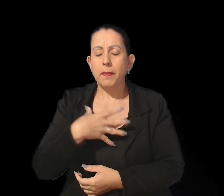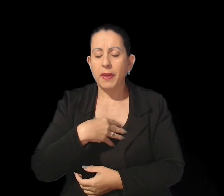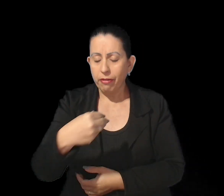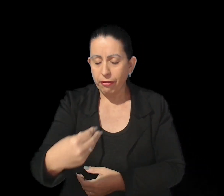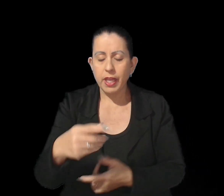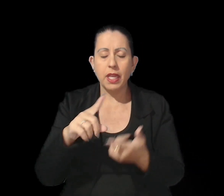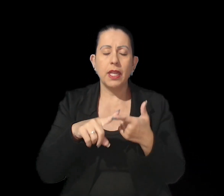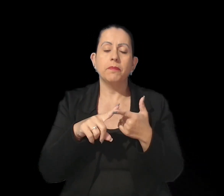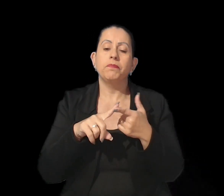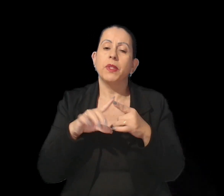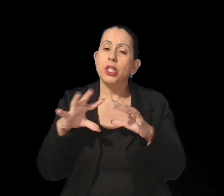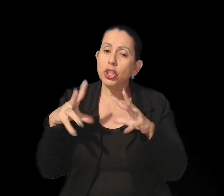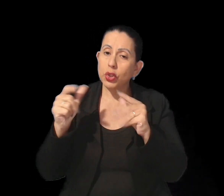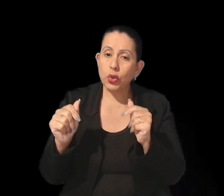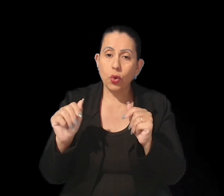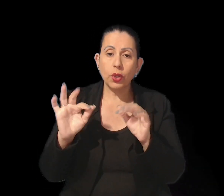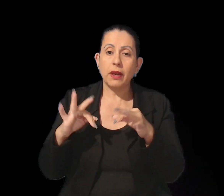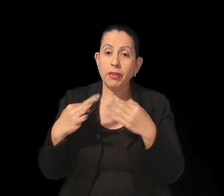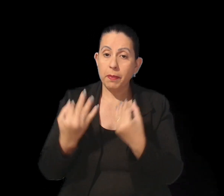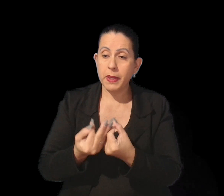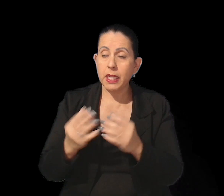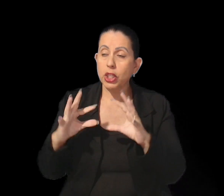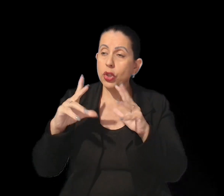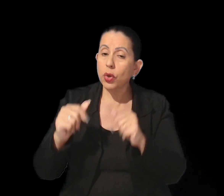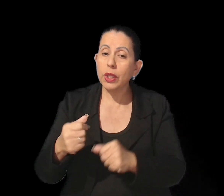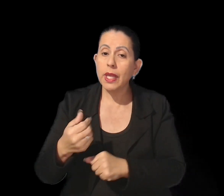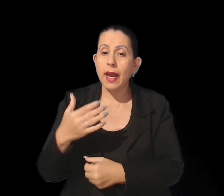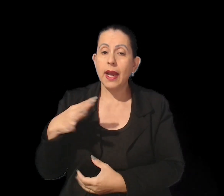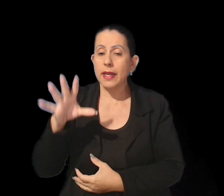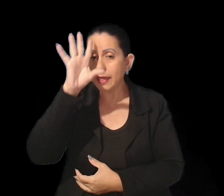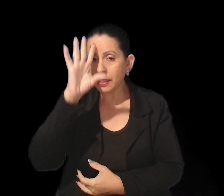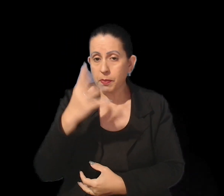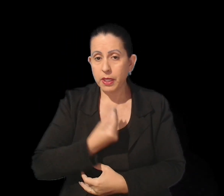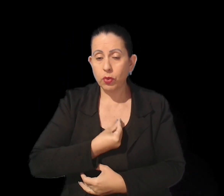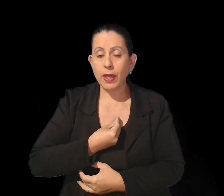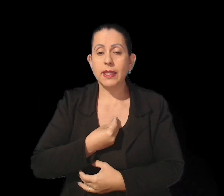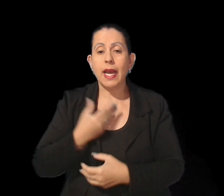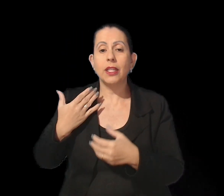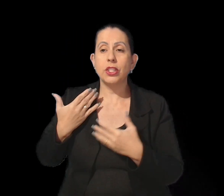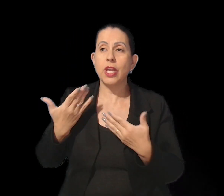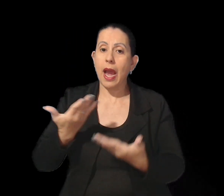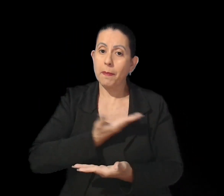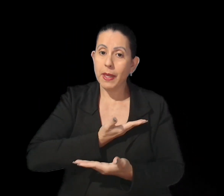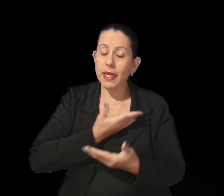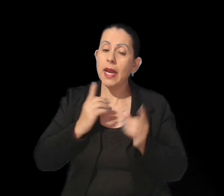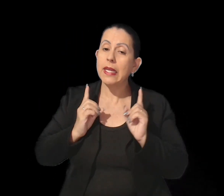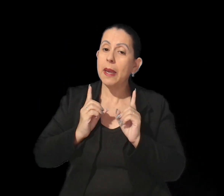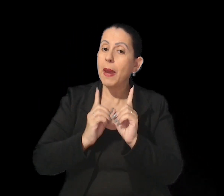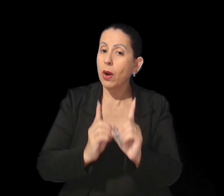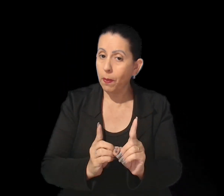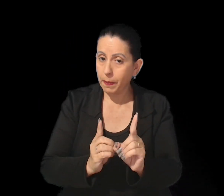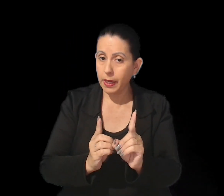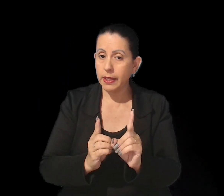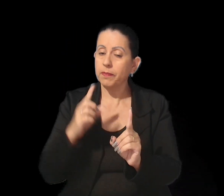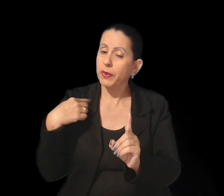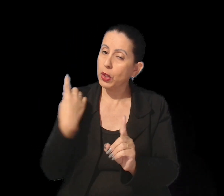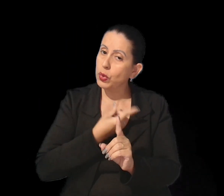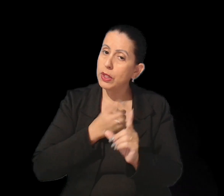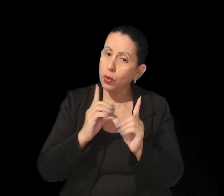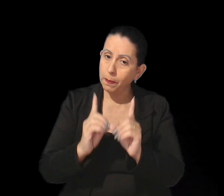minha filha, de toda a família, de toda a espiritualidade amiga que me acompanha, que nos